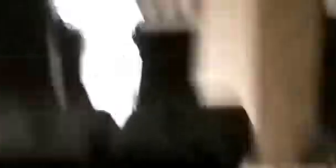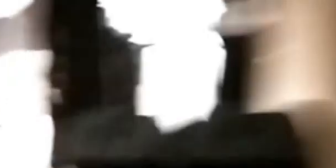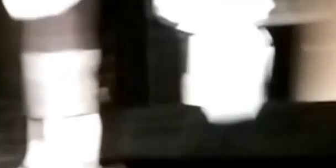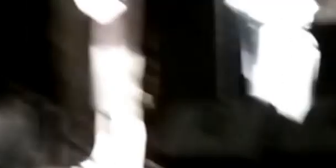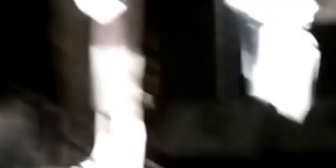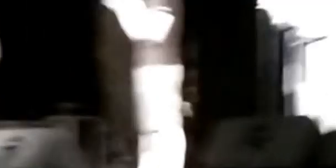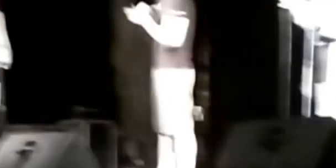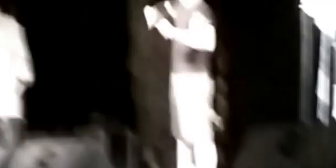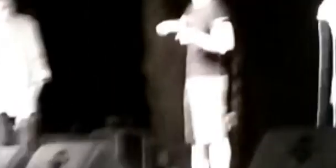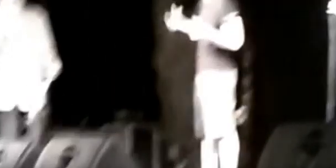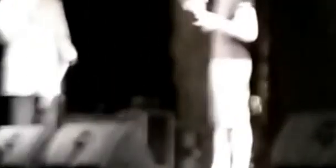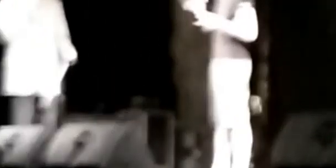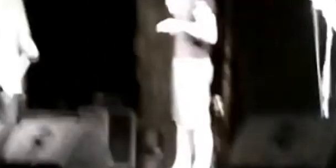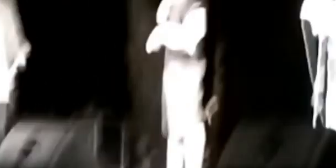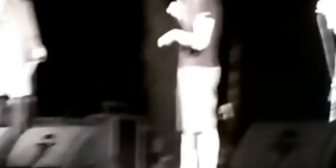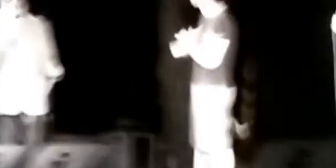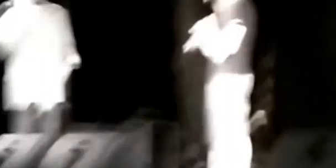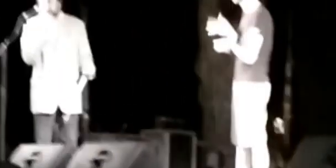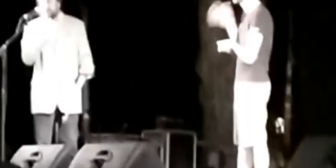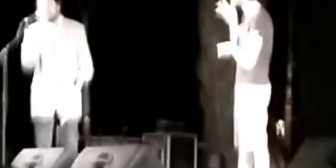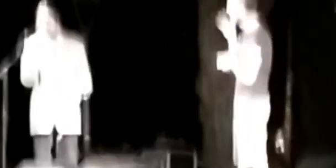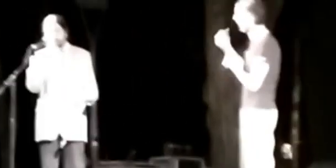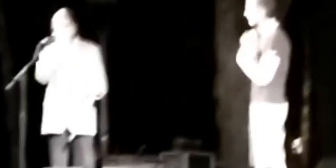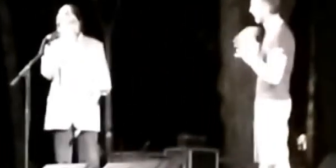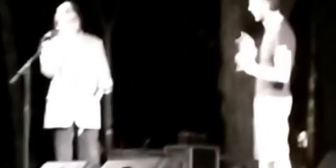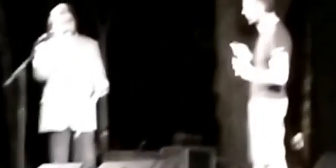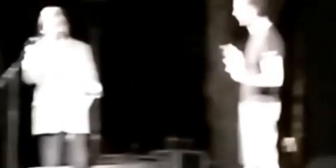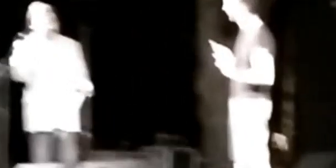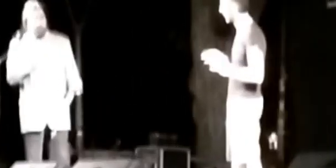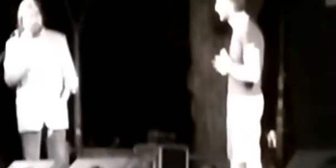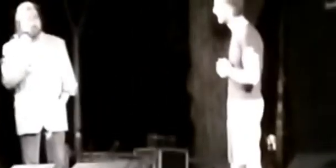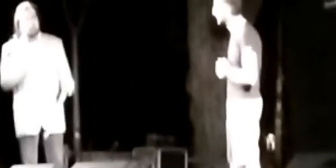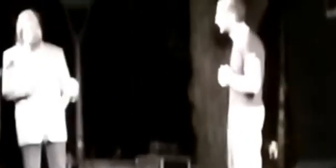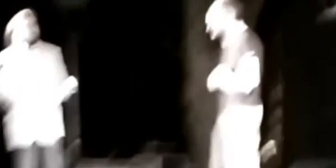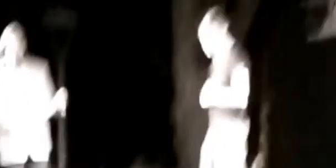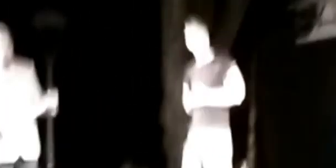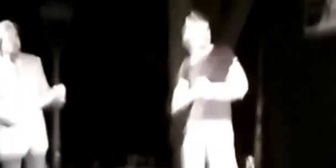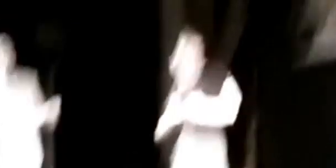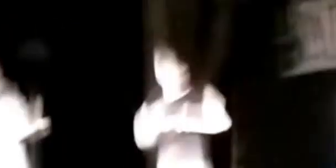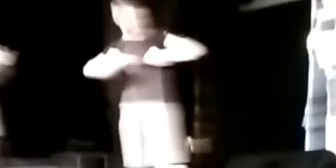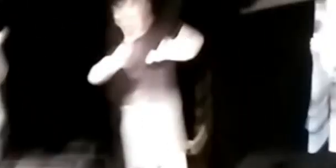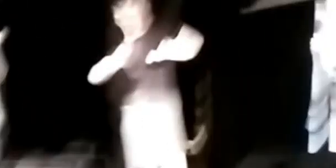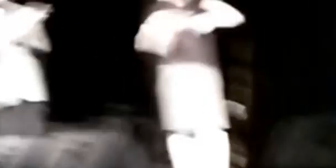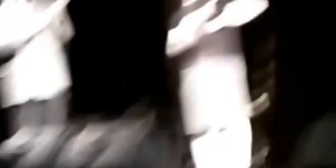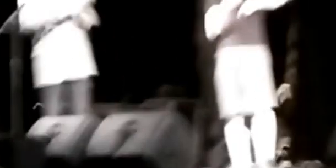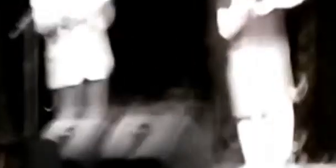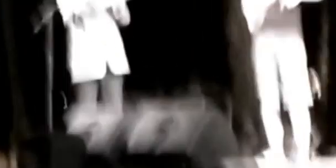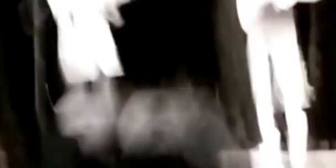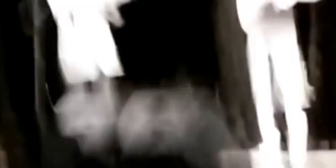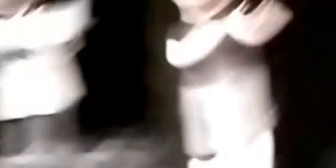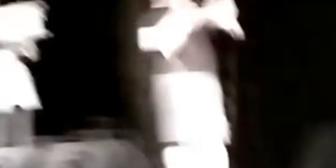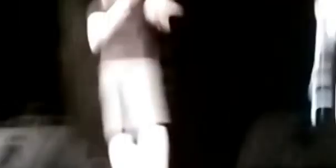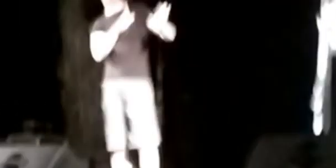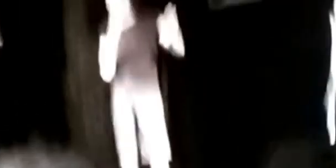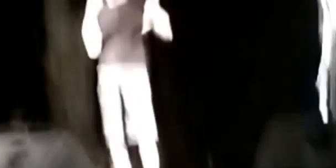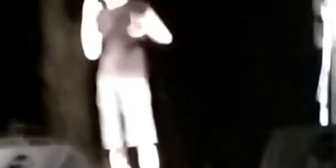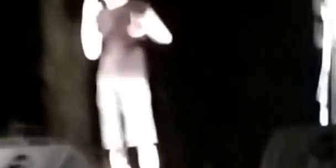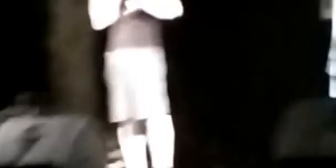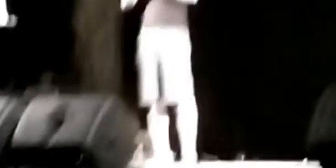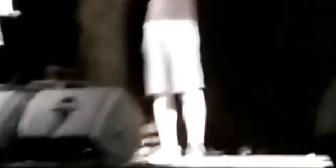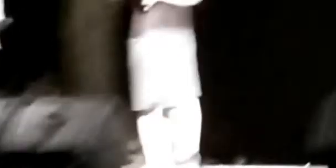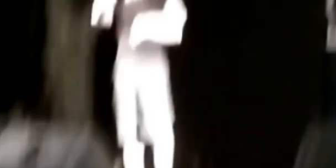que encara no les sé, sap? Contracte? A veure, em sembla que vostè